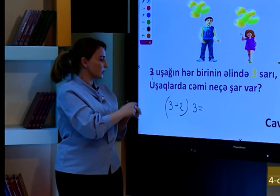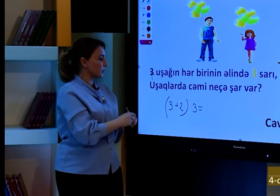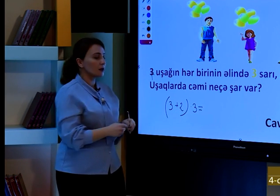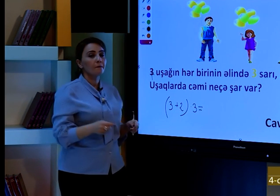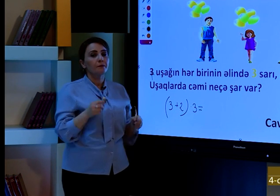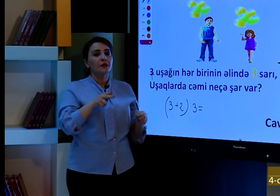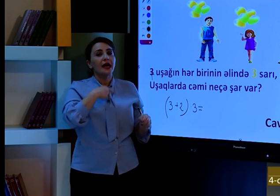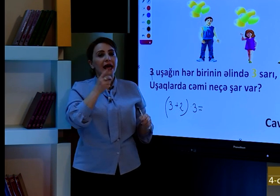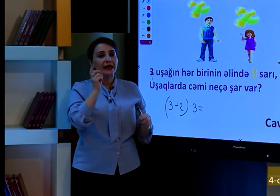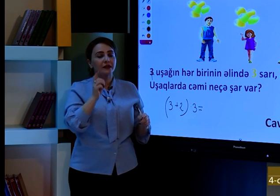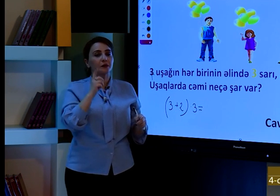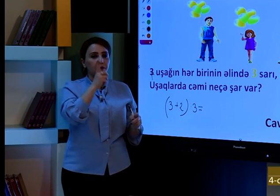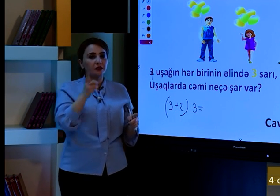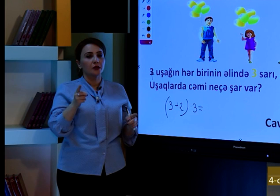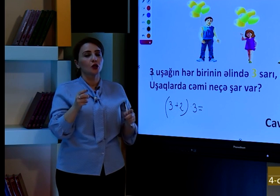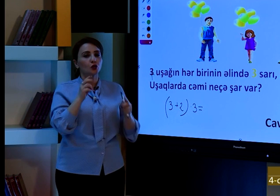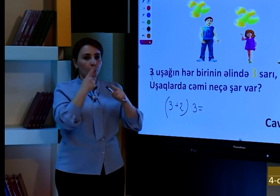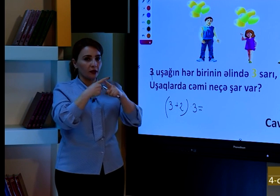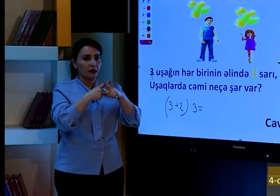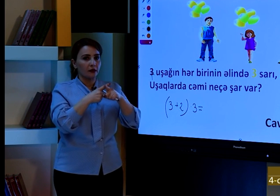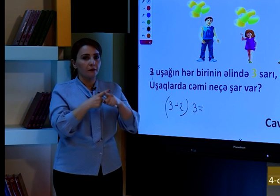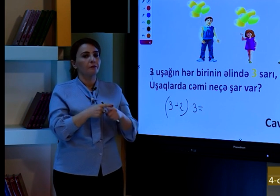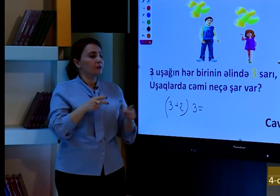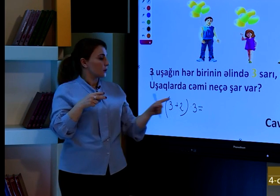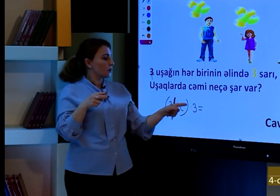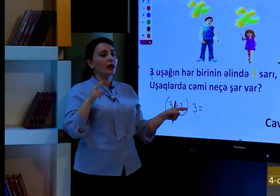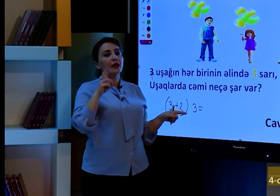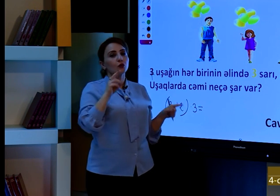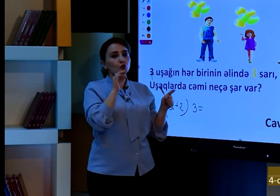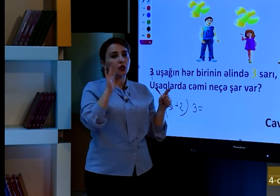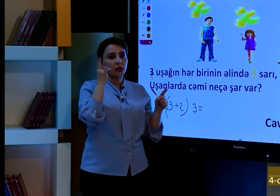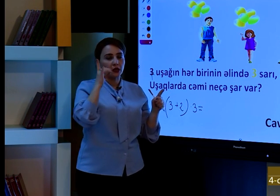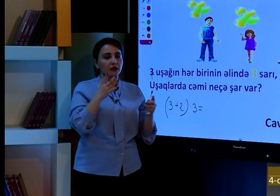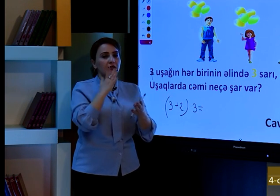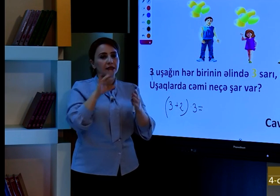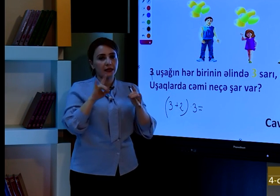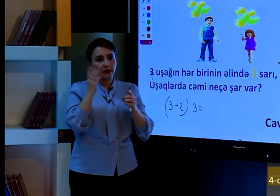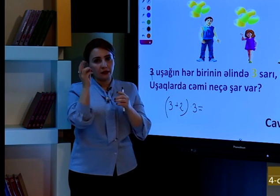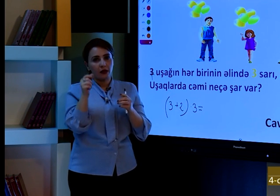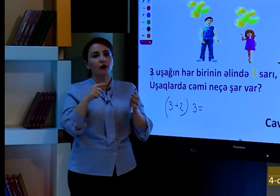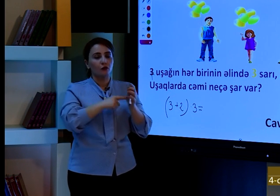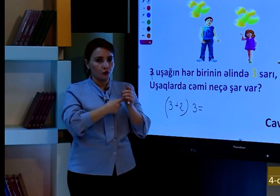Burada hər bir toplananı uşaqların sayına